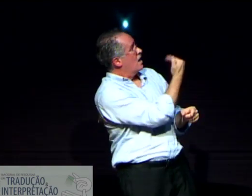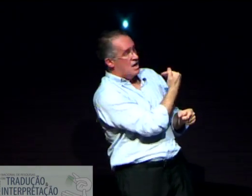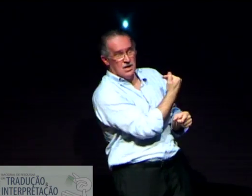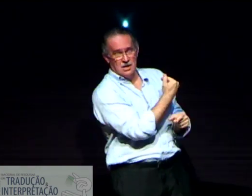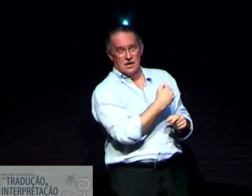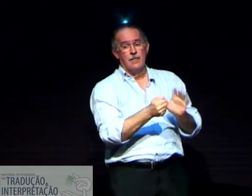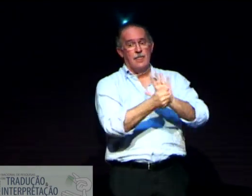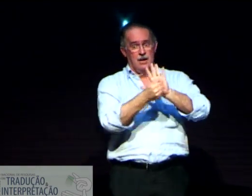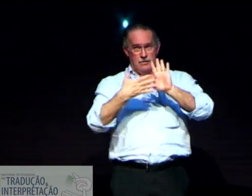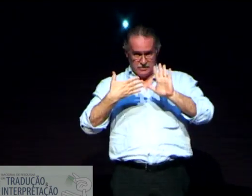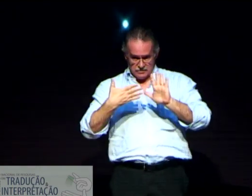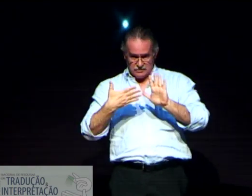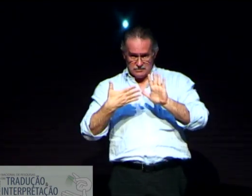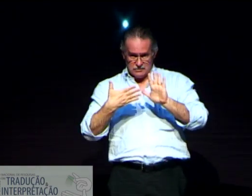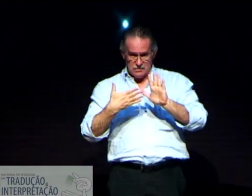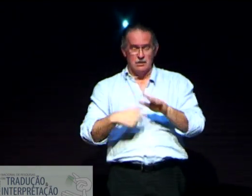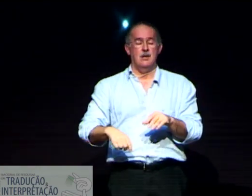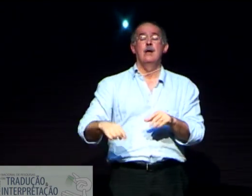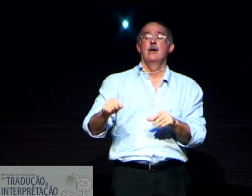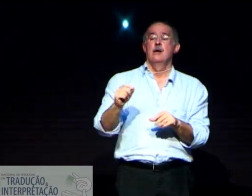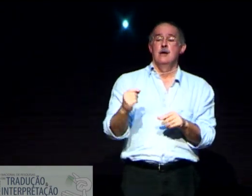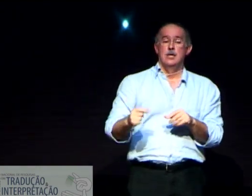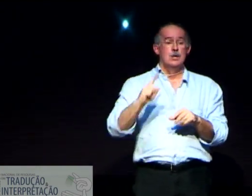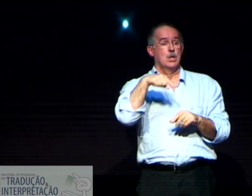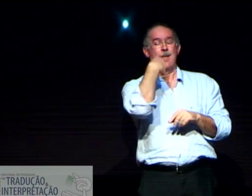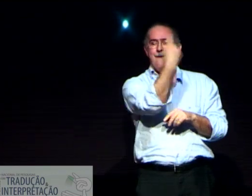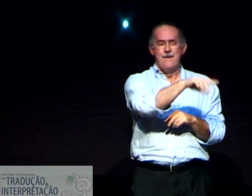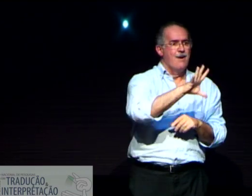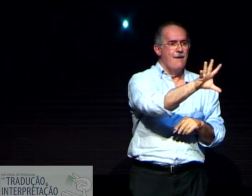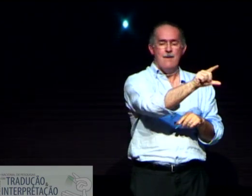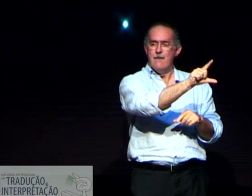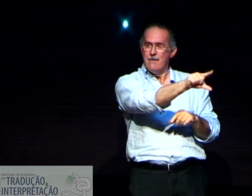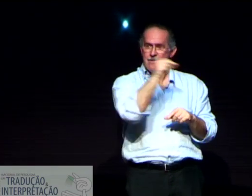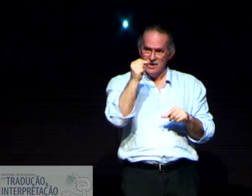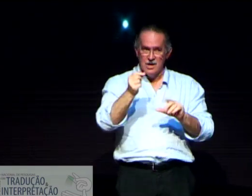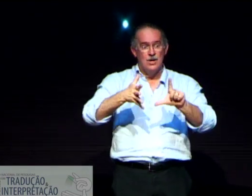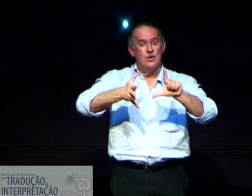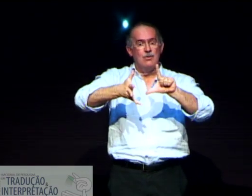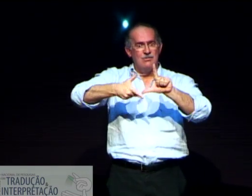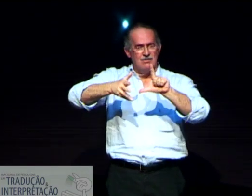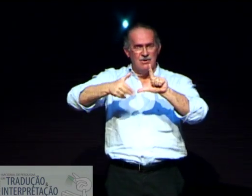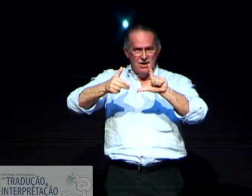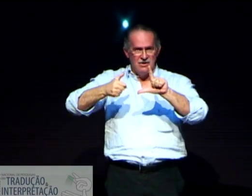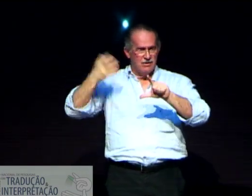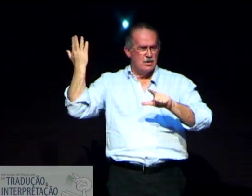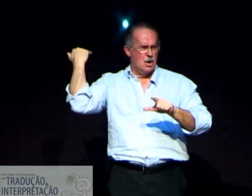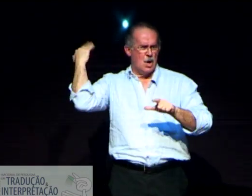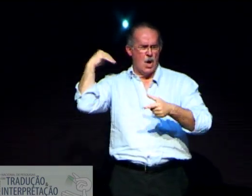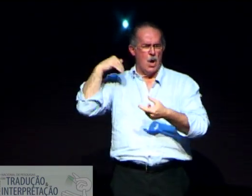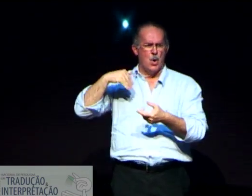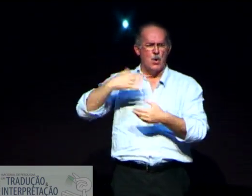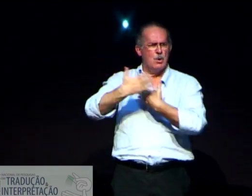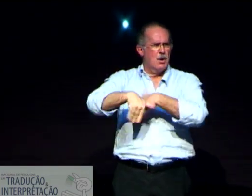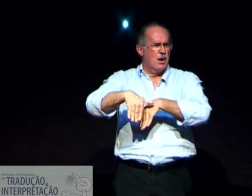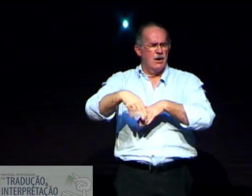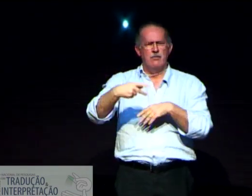Aqui nós temos os aplicativos. Na imagem vocês podem observar, e também o autor